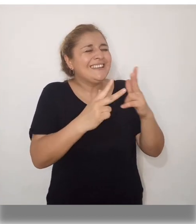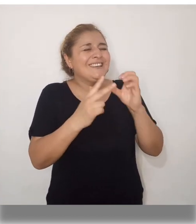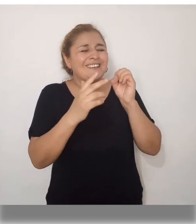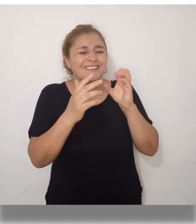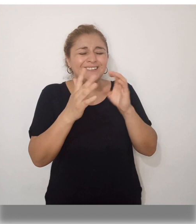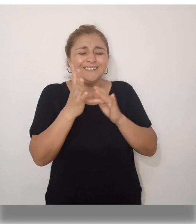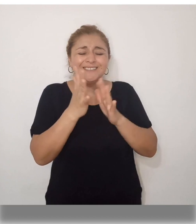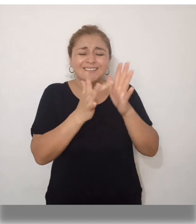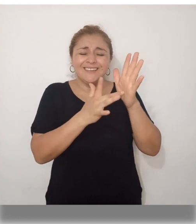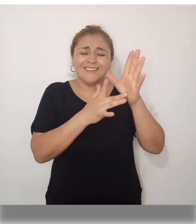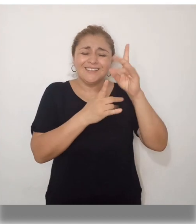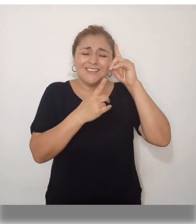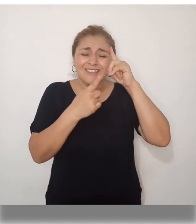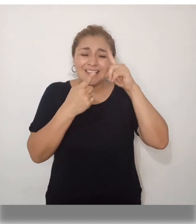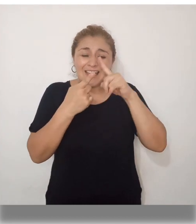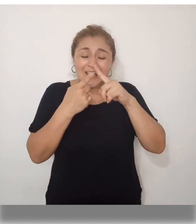amén